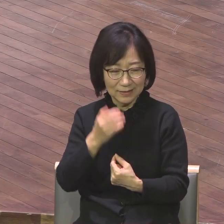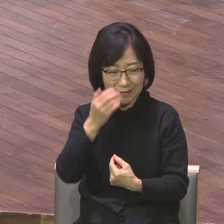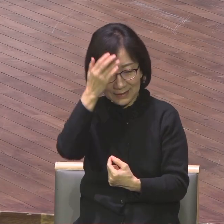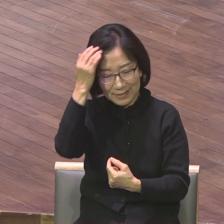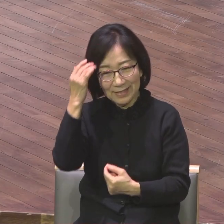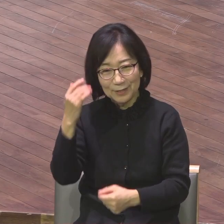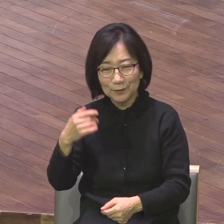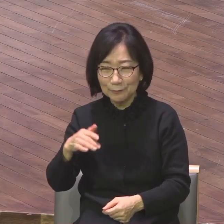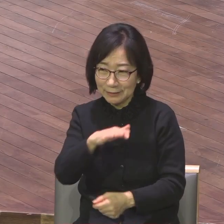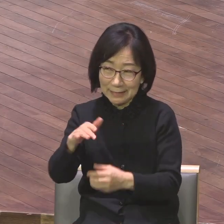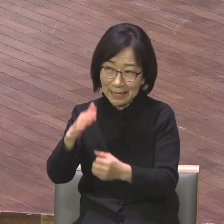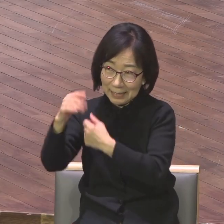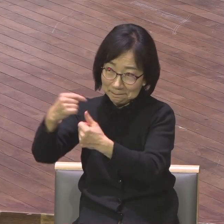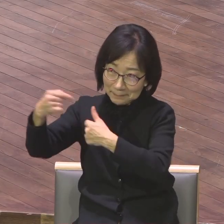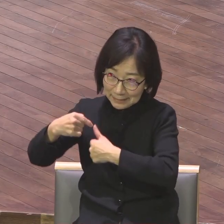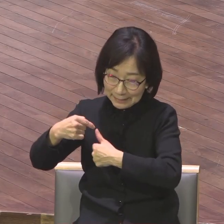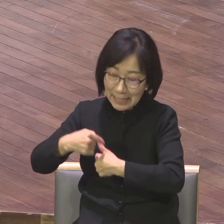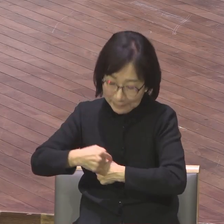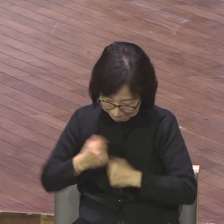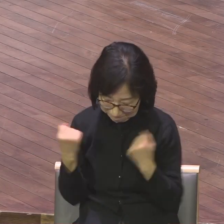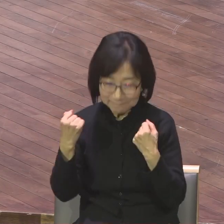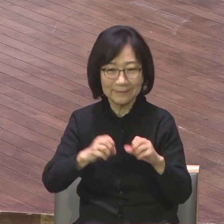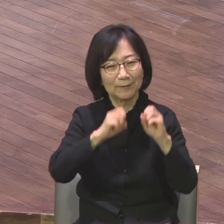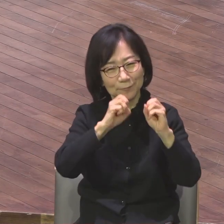소리에 불과해. 소리.